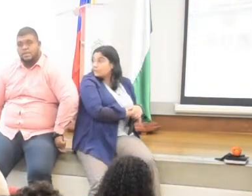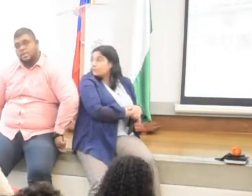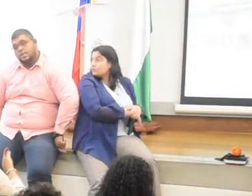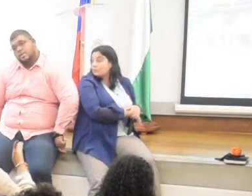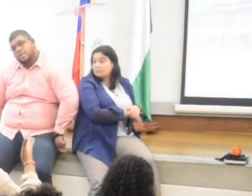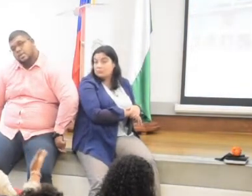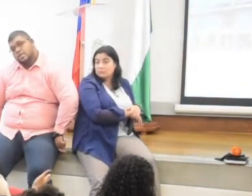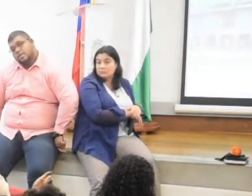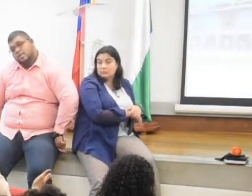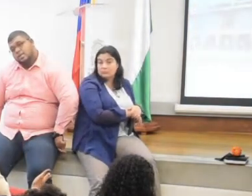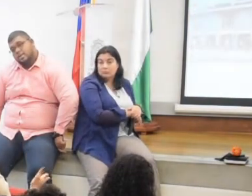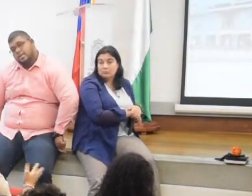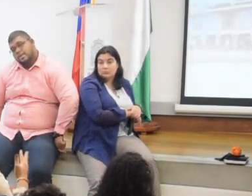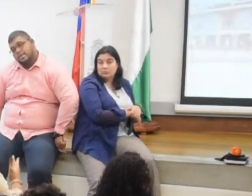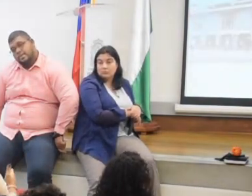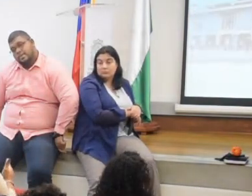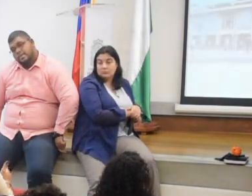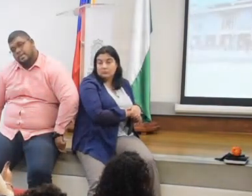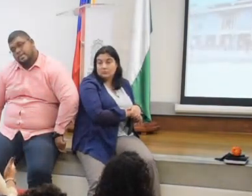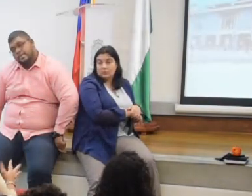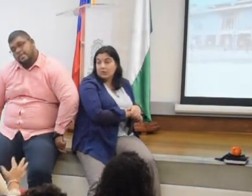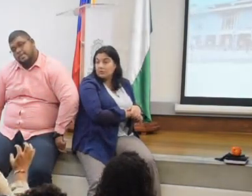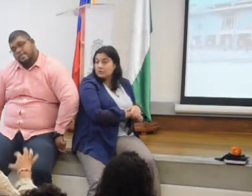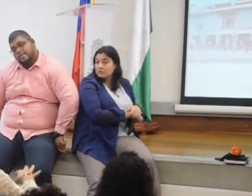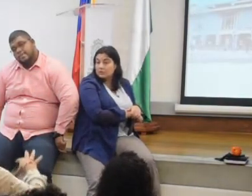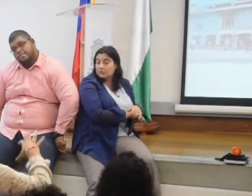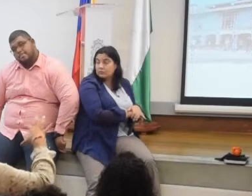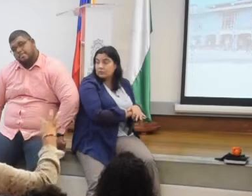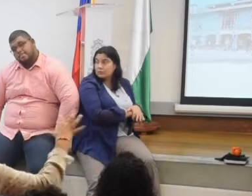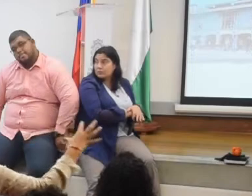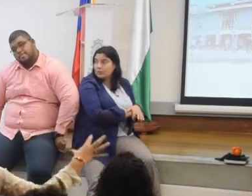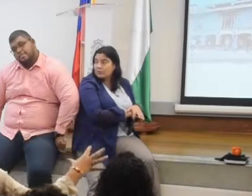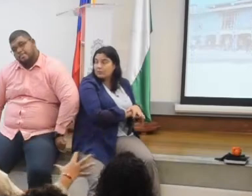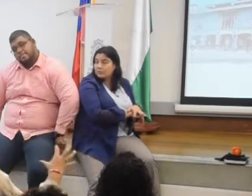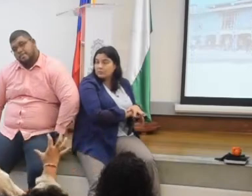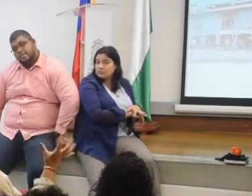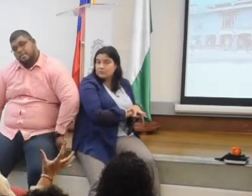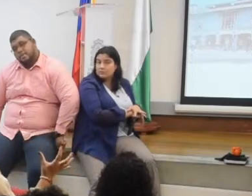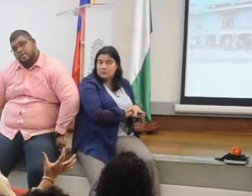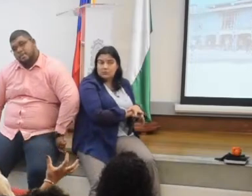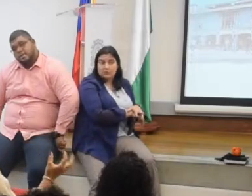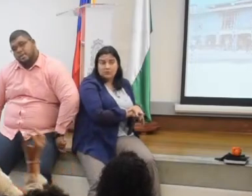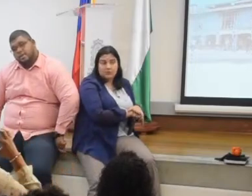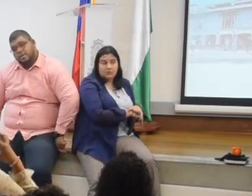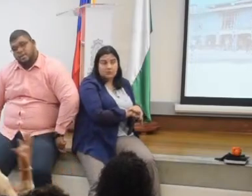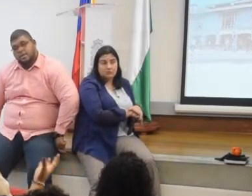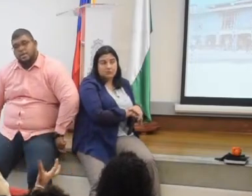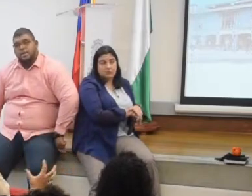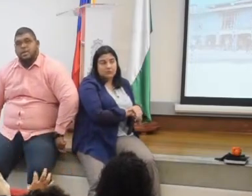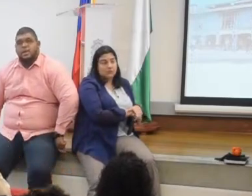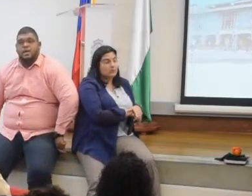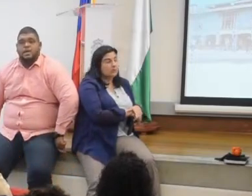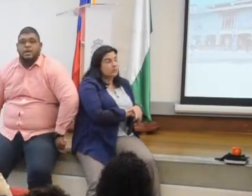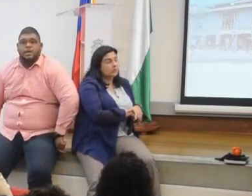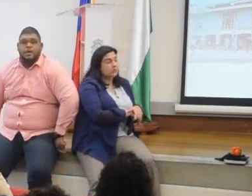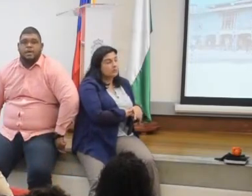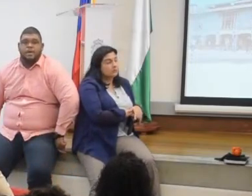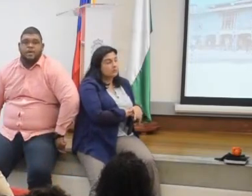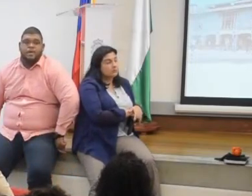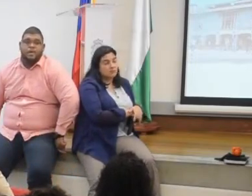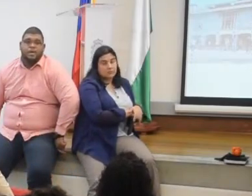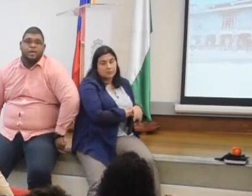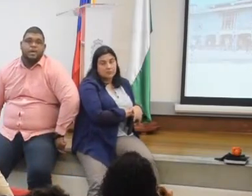las conceptuales iniciales para que cuando hagamos ya como toda la organización del resto de cosas ya tengamos como los conceptos